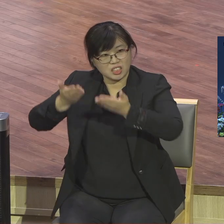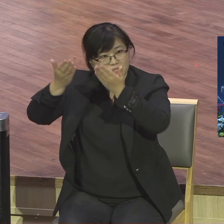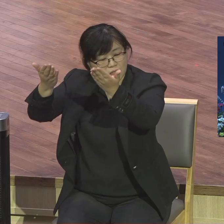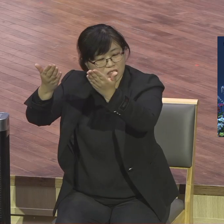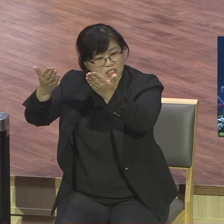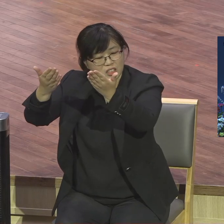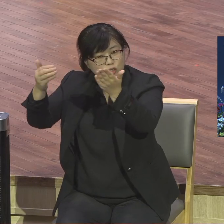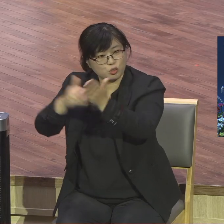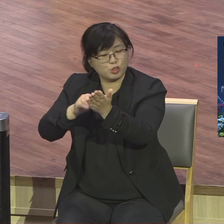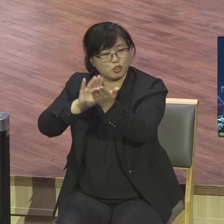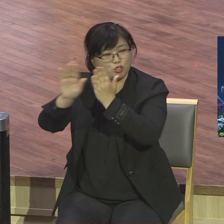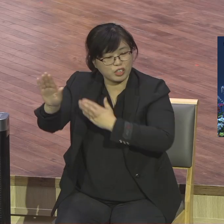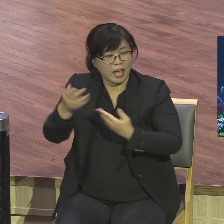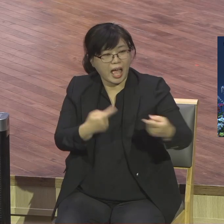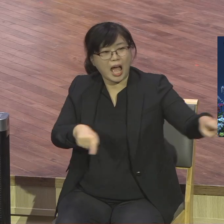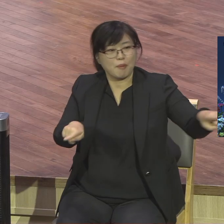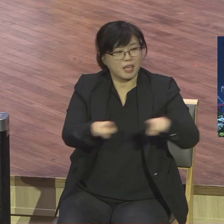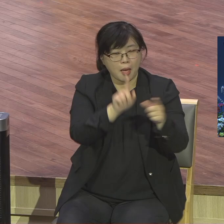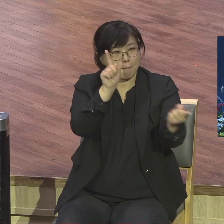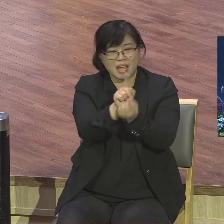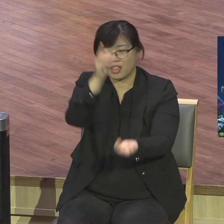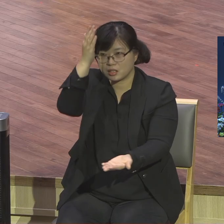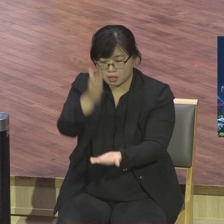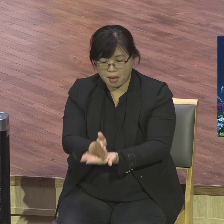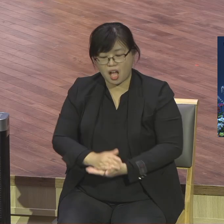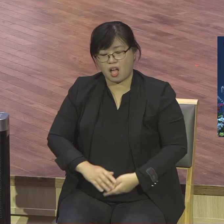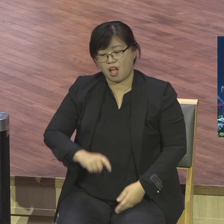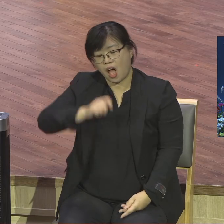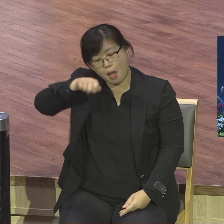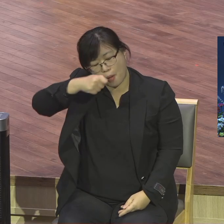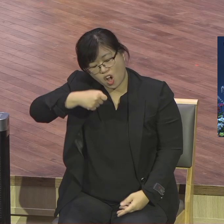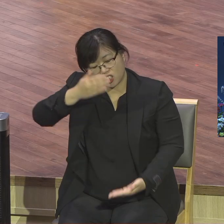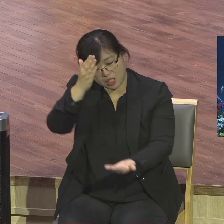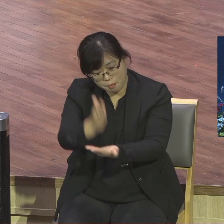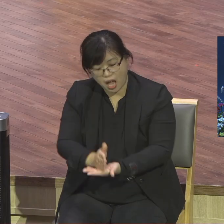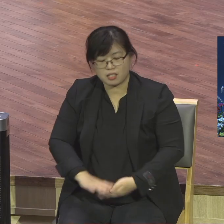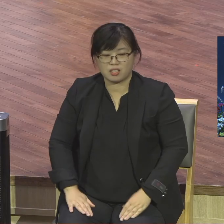우리만 못하게 교회에서 식사하지 마세요 모임아